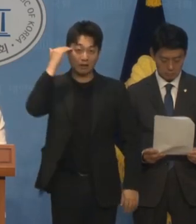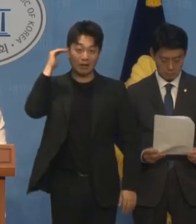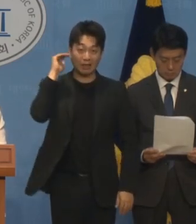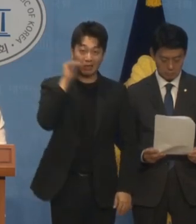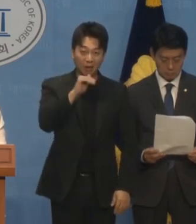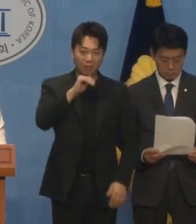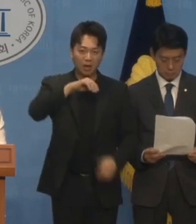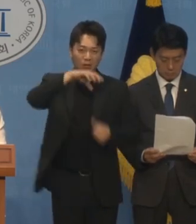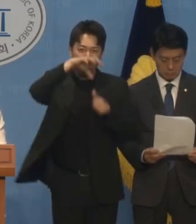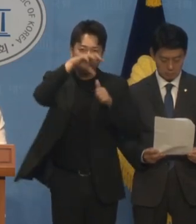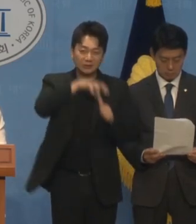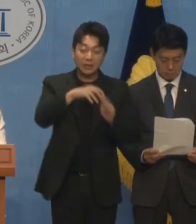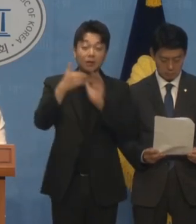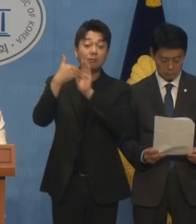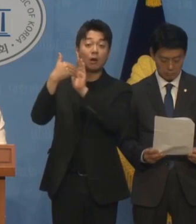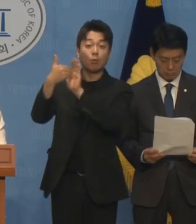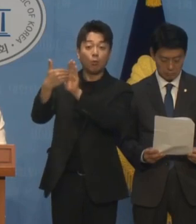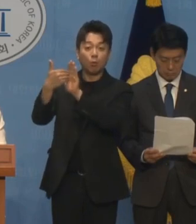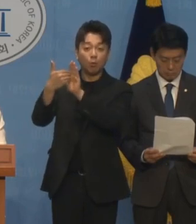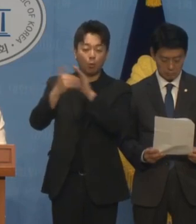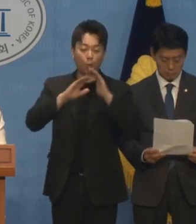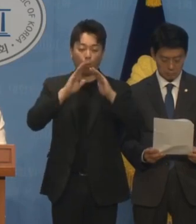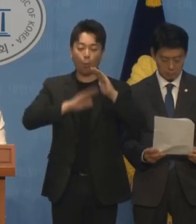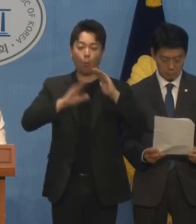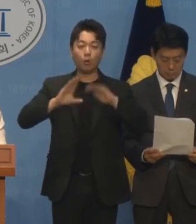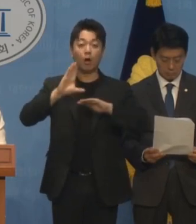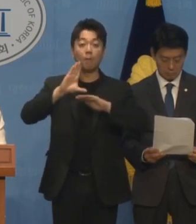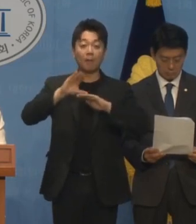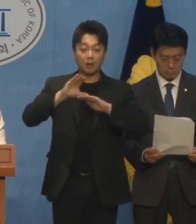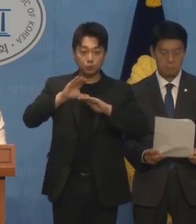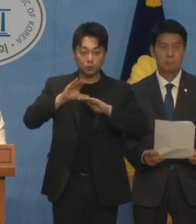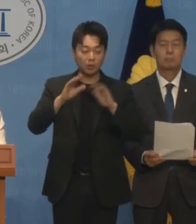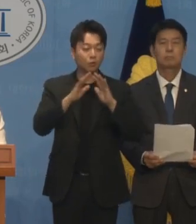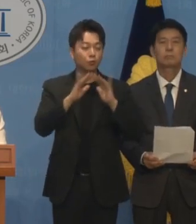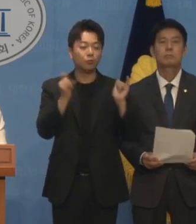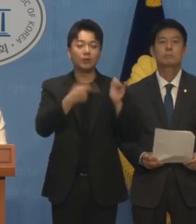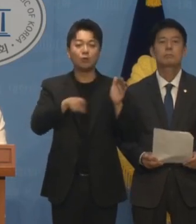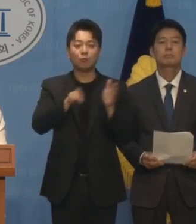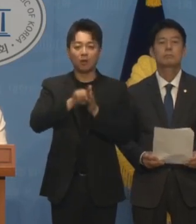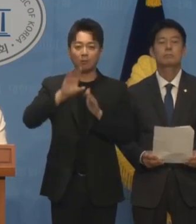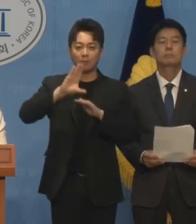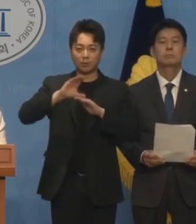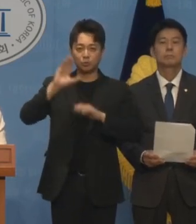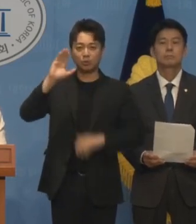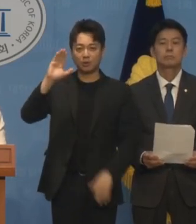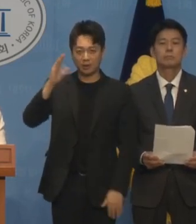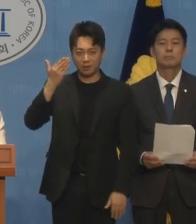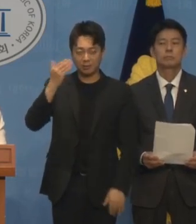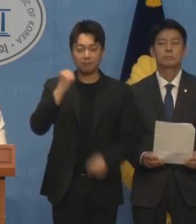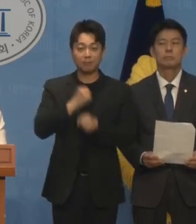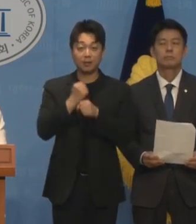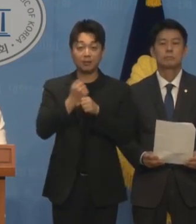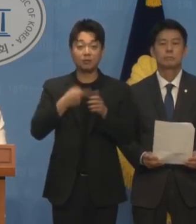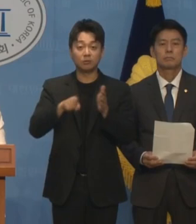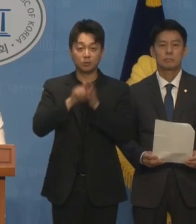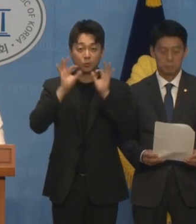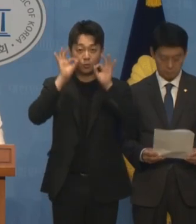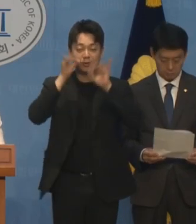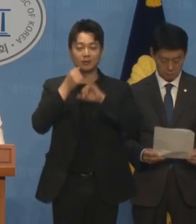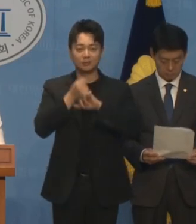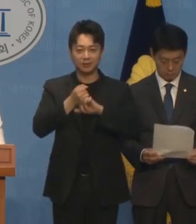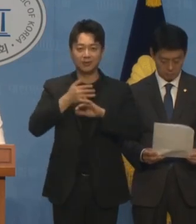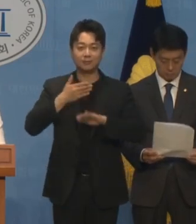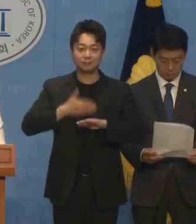막고 공영방송이 친윤 어용이 아닌 국민의 방송으로 거듭날 수 있도록 최선을 다하겠습니다.